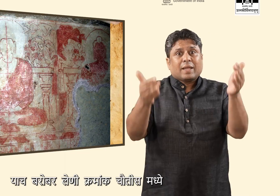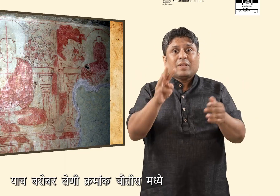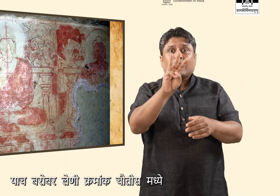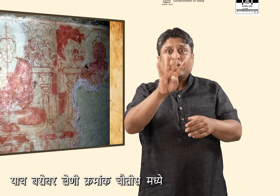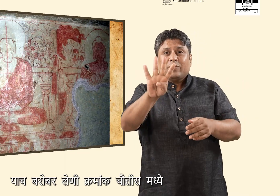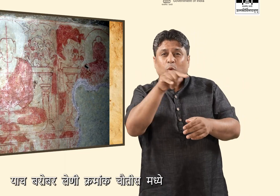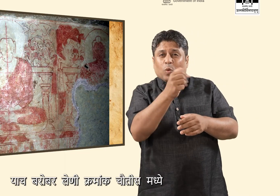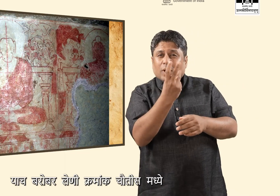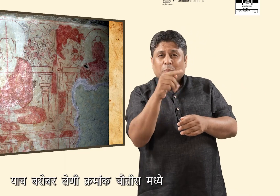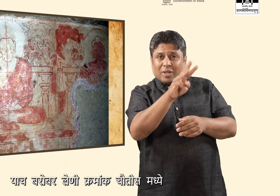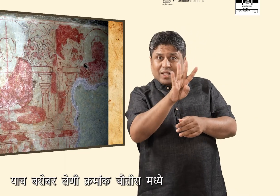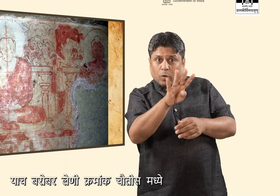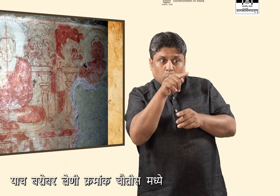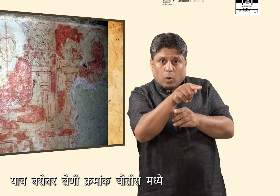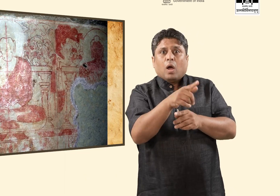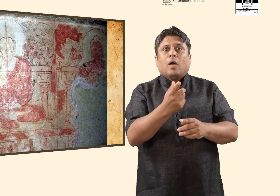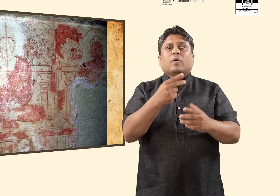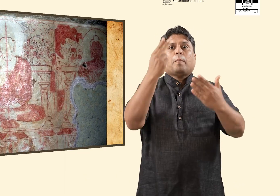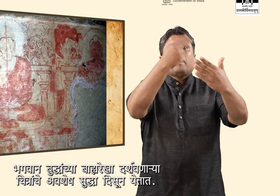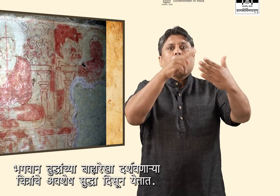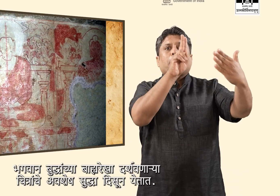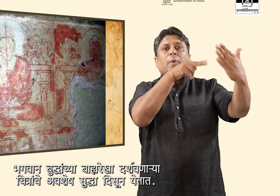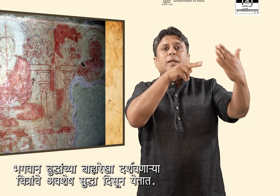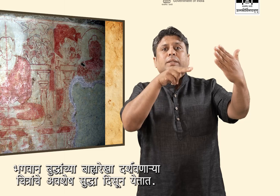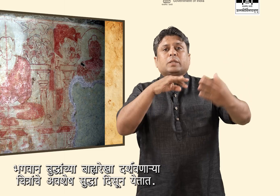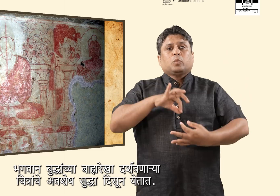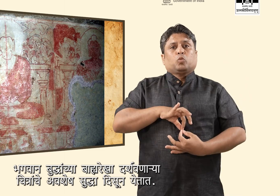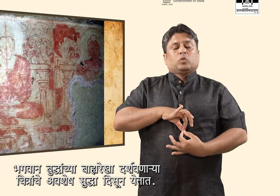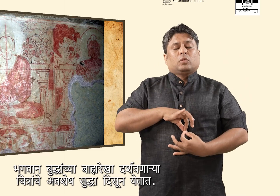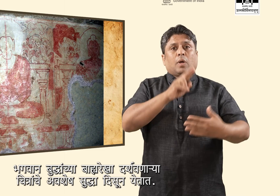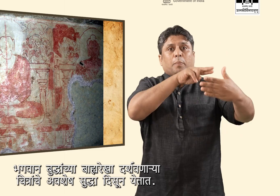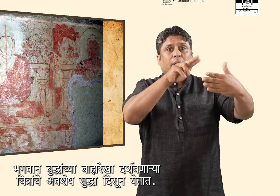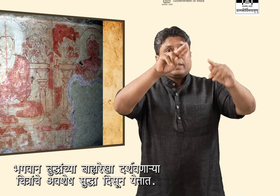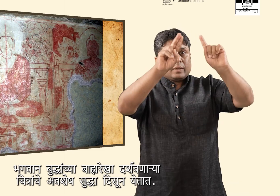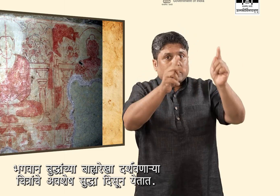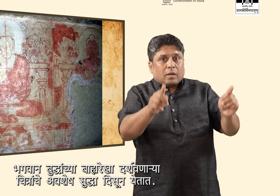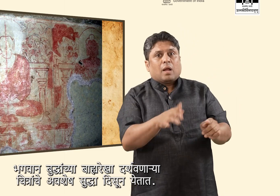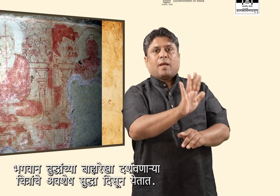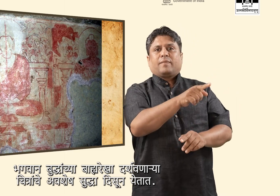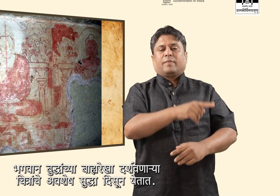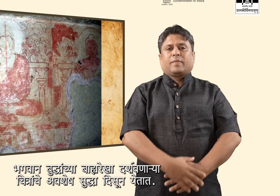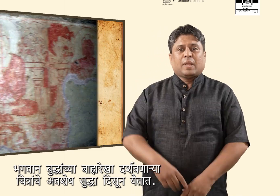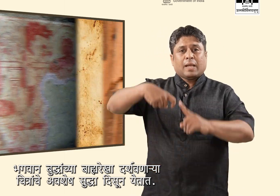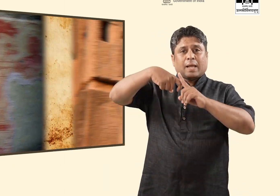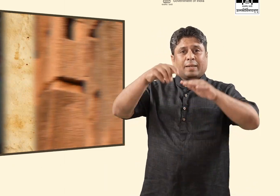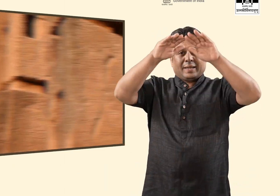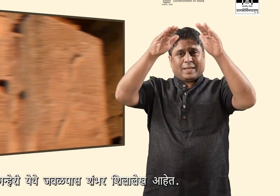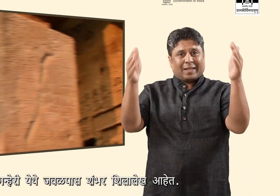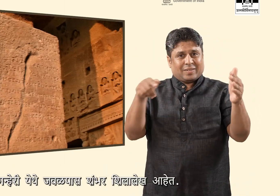याचबरोबर लेणी क्रमांक 34 मध्ये भगवान बुद्धांच्या बाह्यरेखा दर्शवणाऱ्या चित्रांचे अवशेष सुद्धा दिसून येतात.